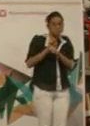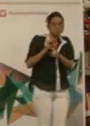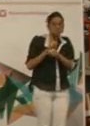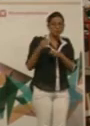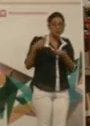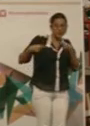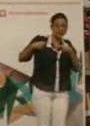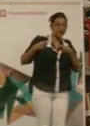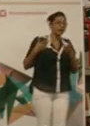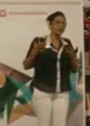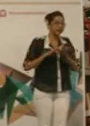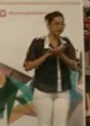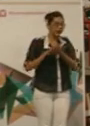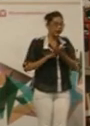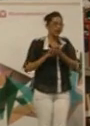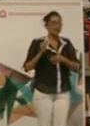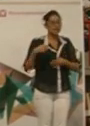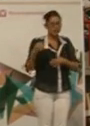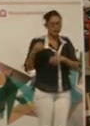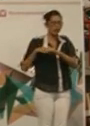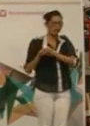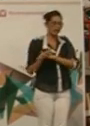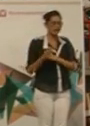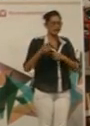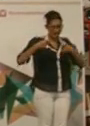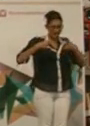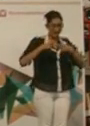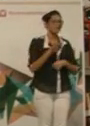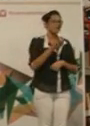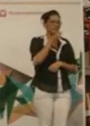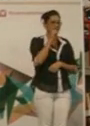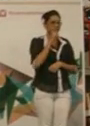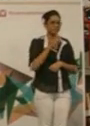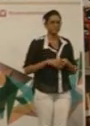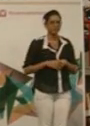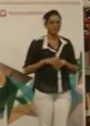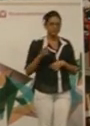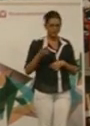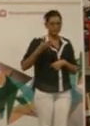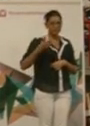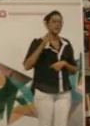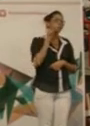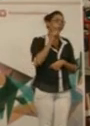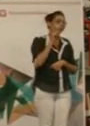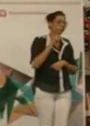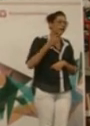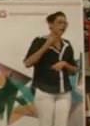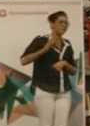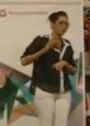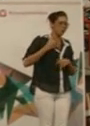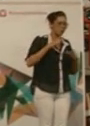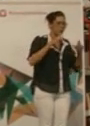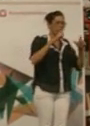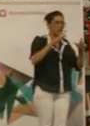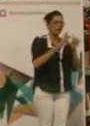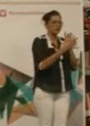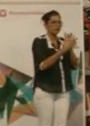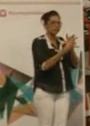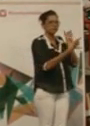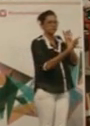na época, olha só. Eles eram amigos do pessoal no Afeganistão, eles eram amigos do pessoal, no caso, no